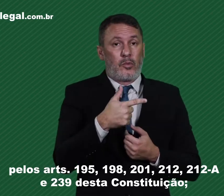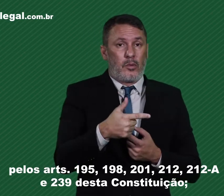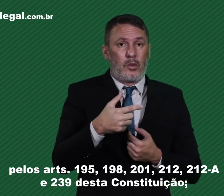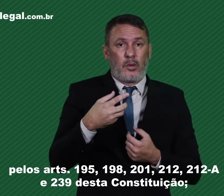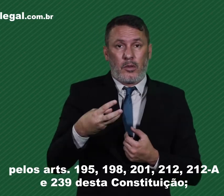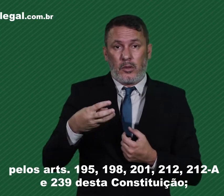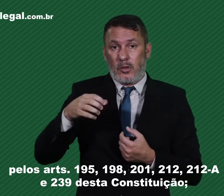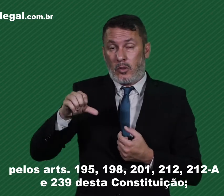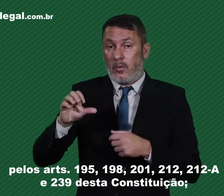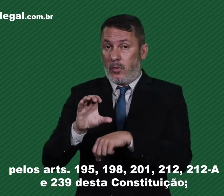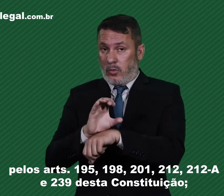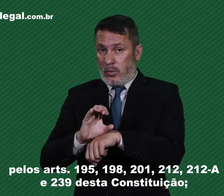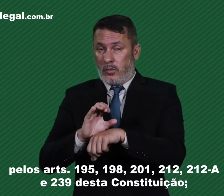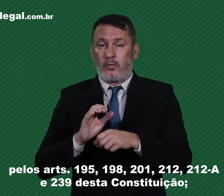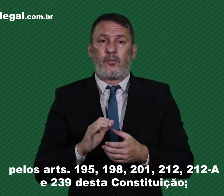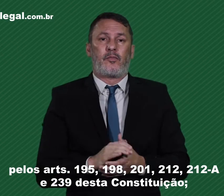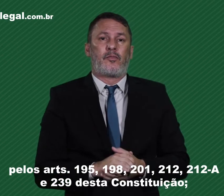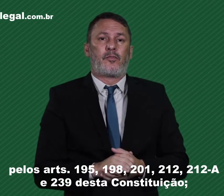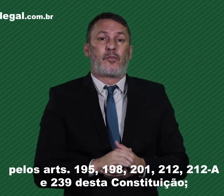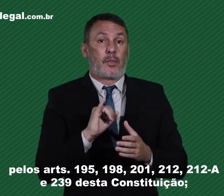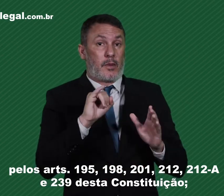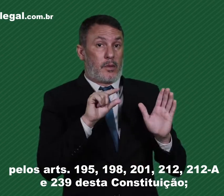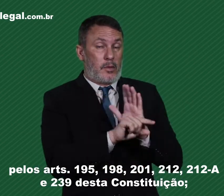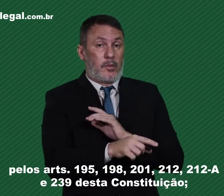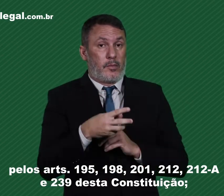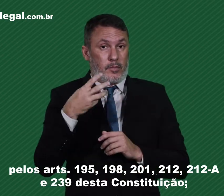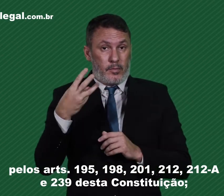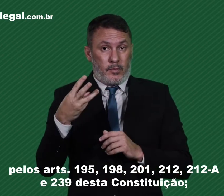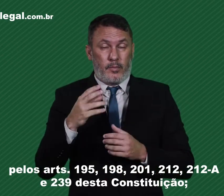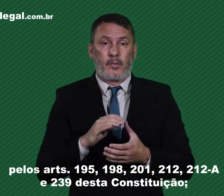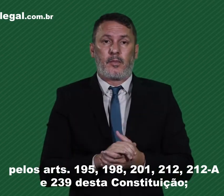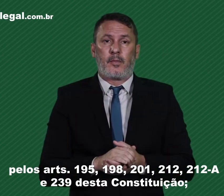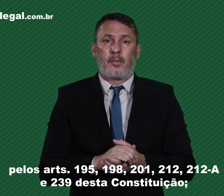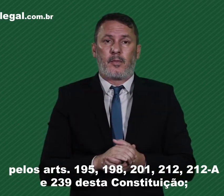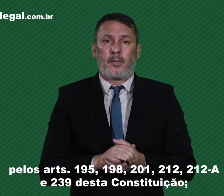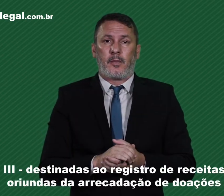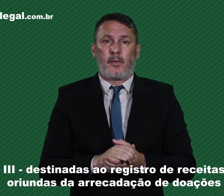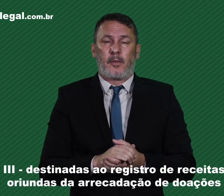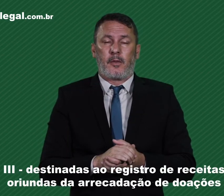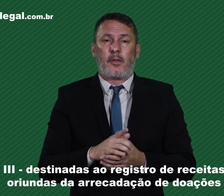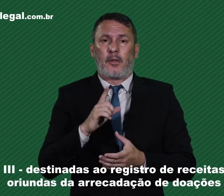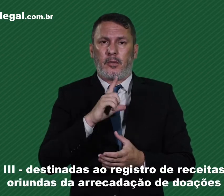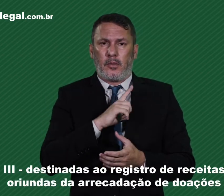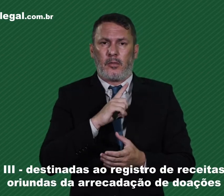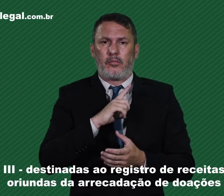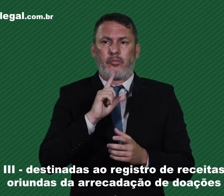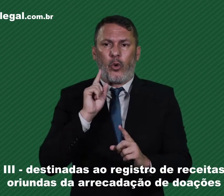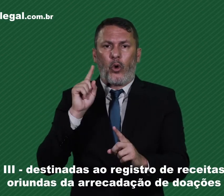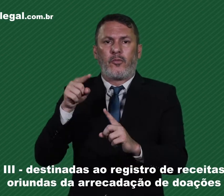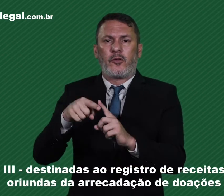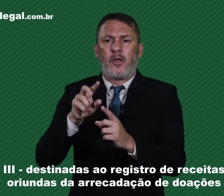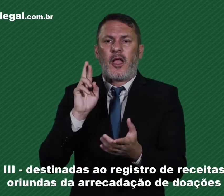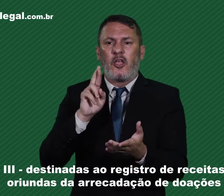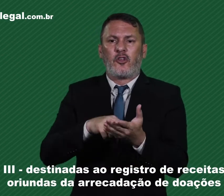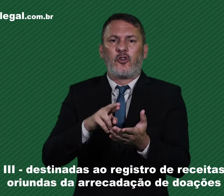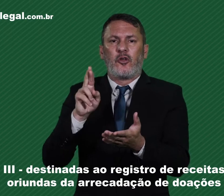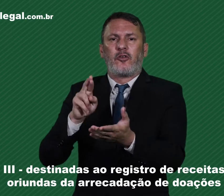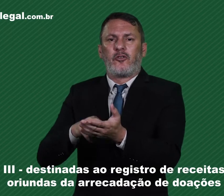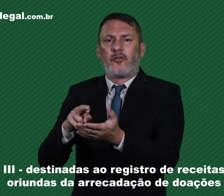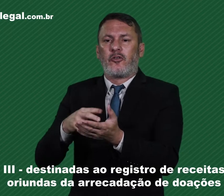212 a e 239 desta constituição inciso 3 destinadas ao